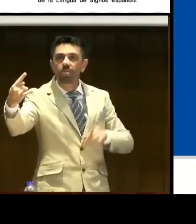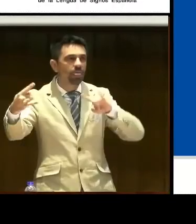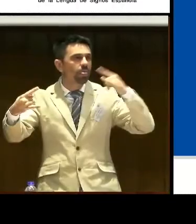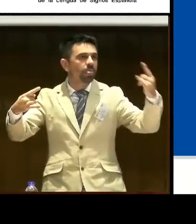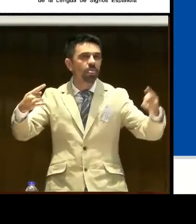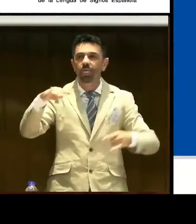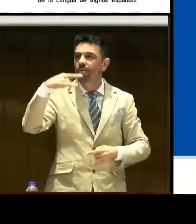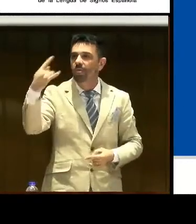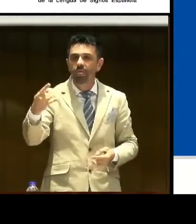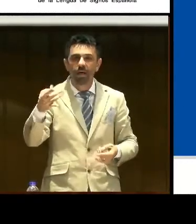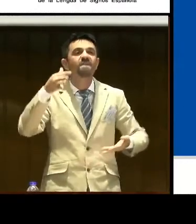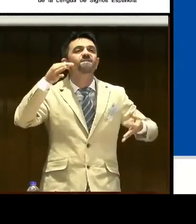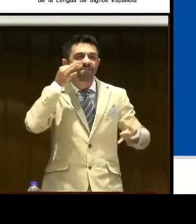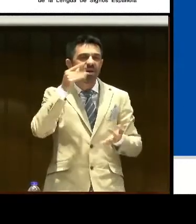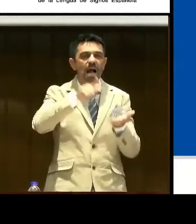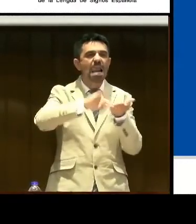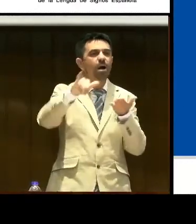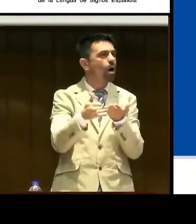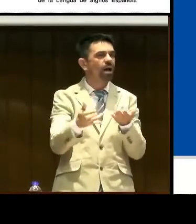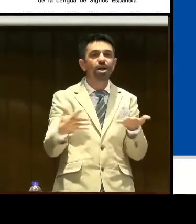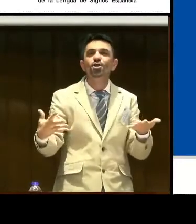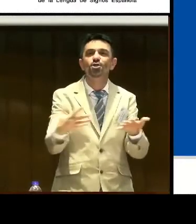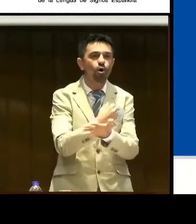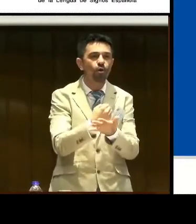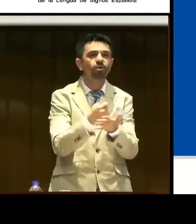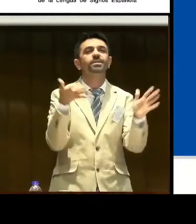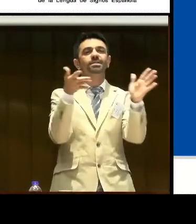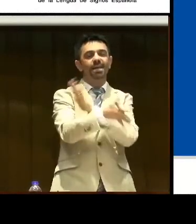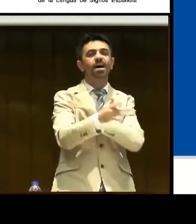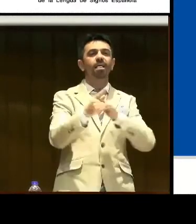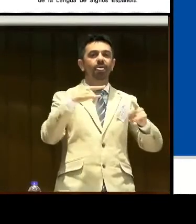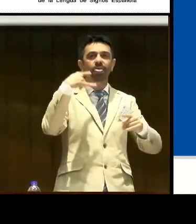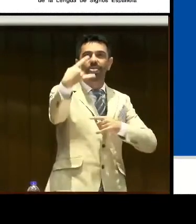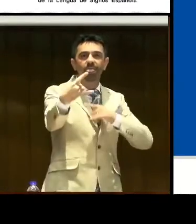¿No es así todo el lenguaje, incluido el oral?